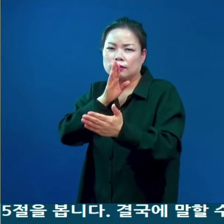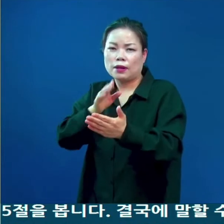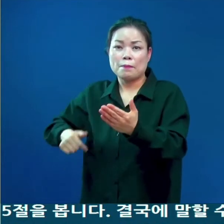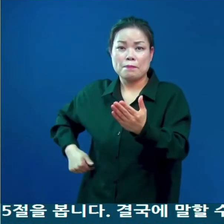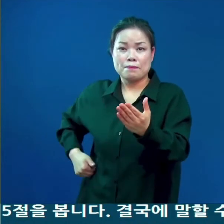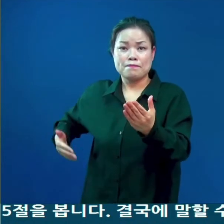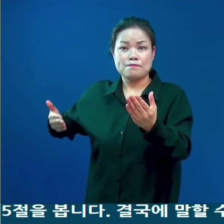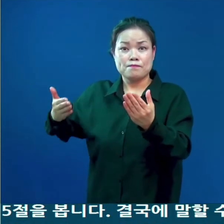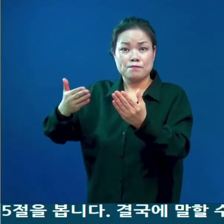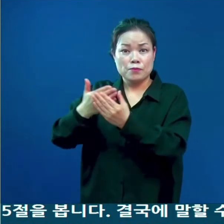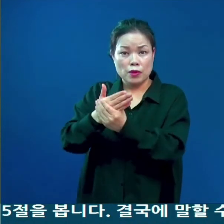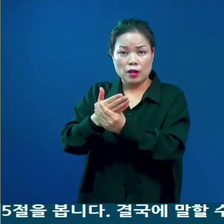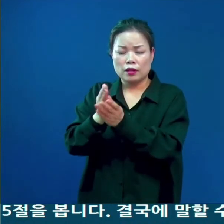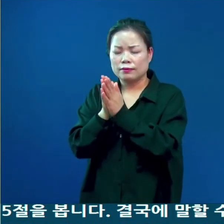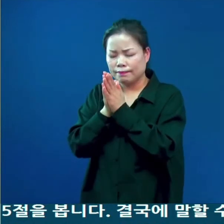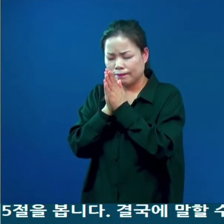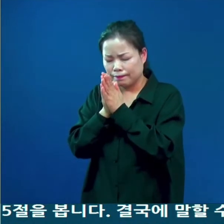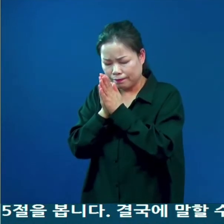기도를 드립니다.